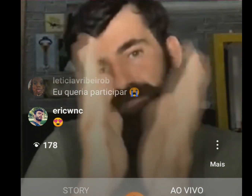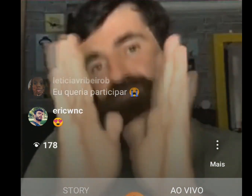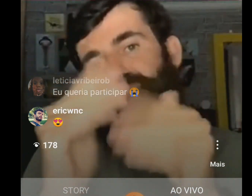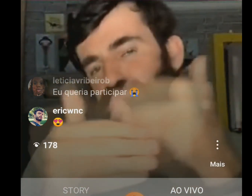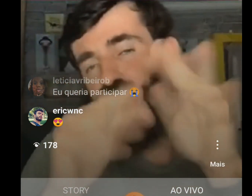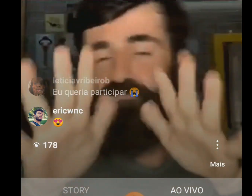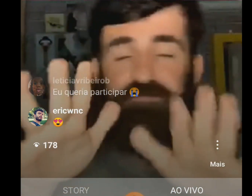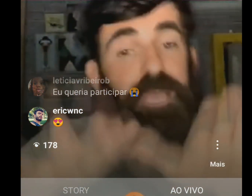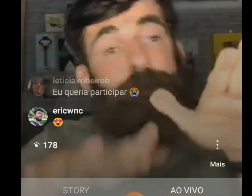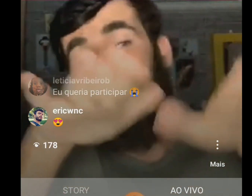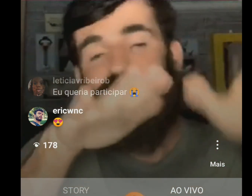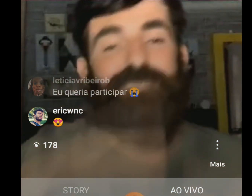isso depende.